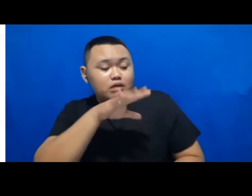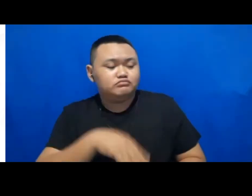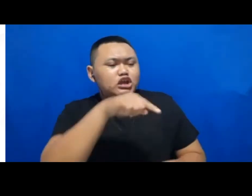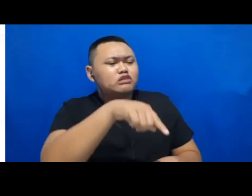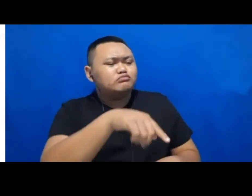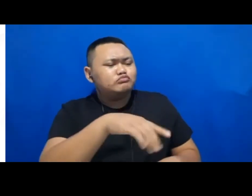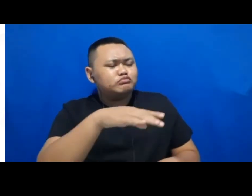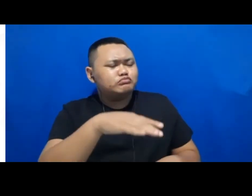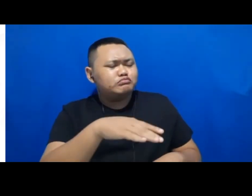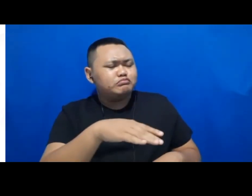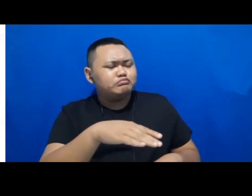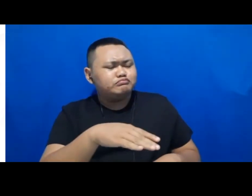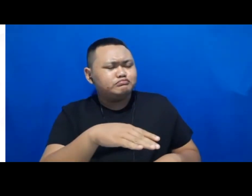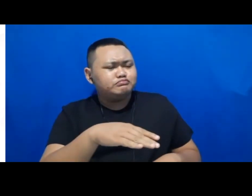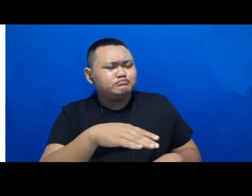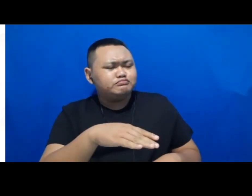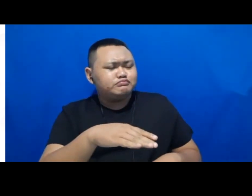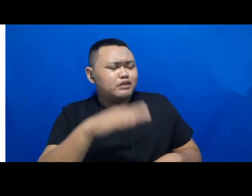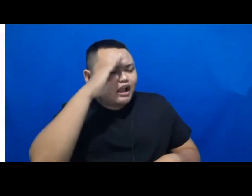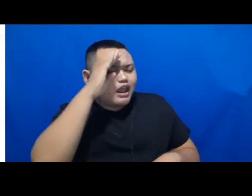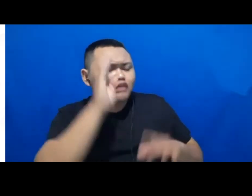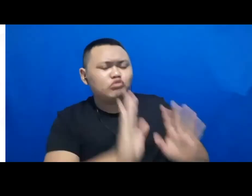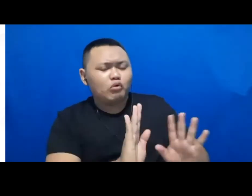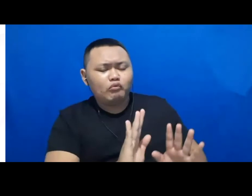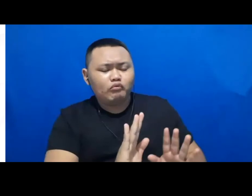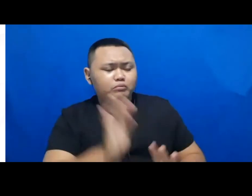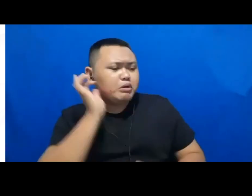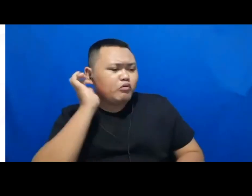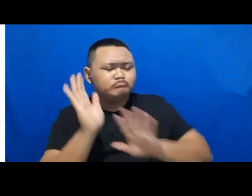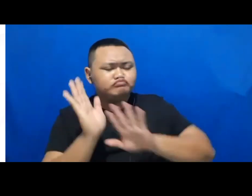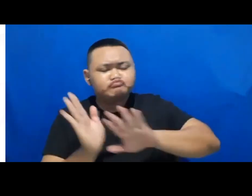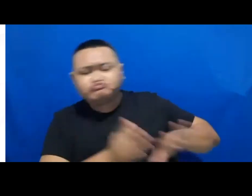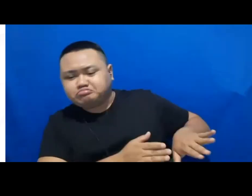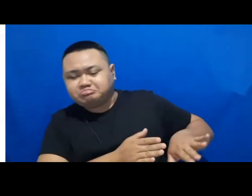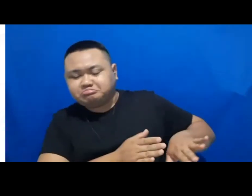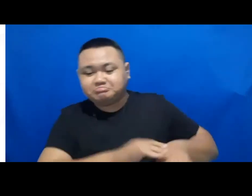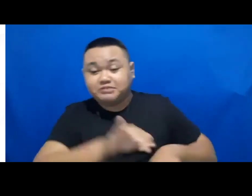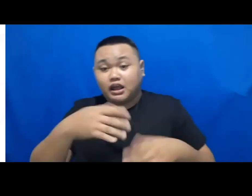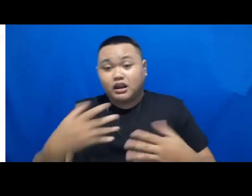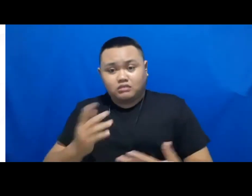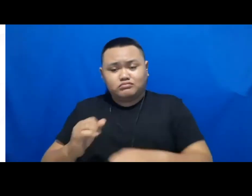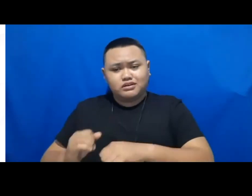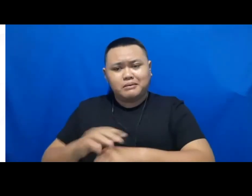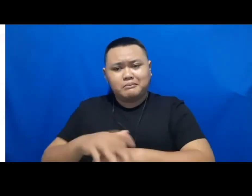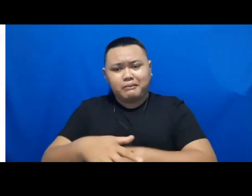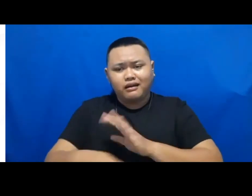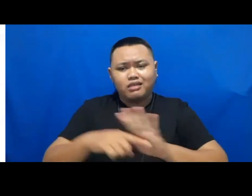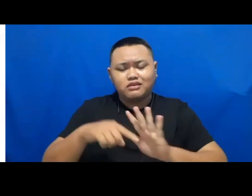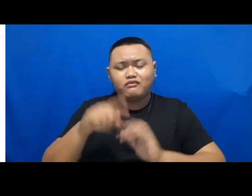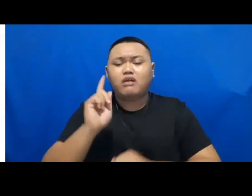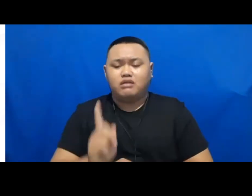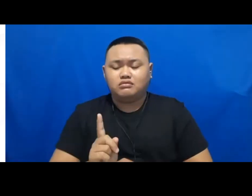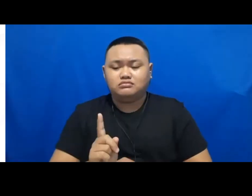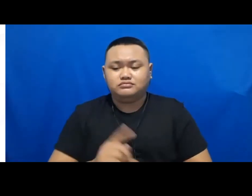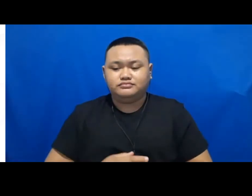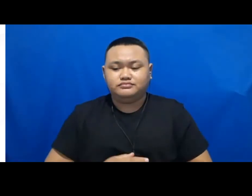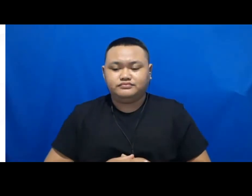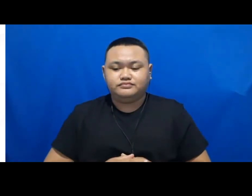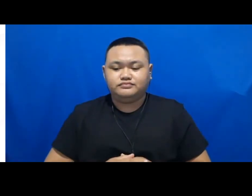dua, yaitu cara dalam proses belajar mengajar dan di luar proses belajar mengajar. Seperti yang tadi disampaikan oleh